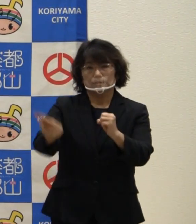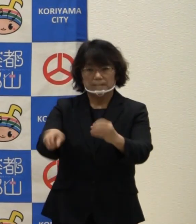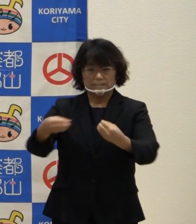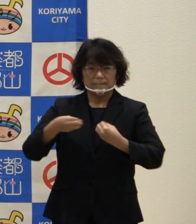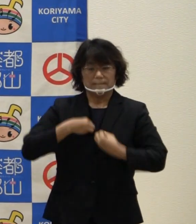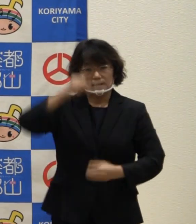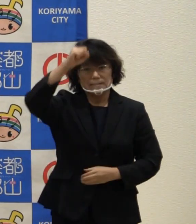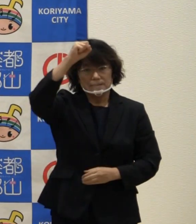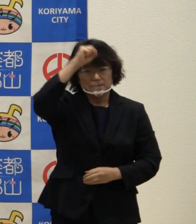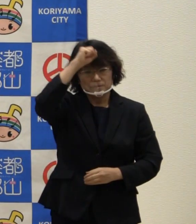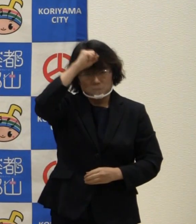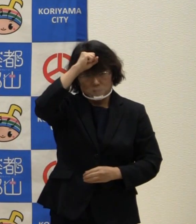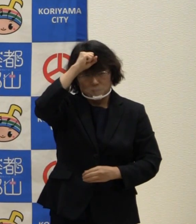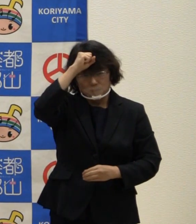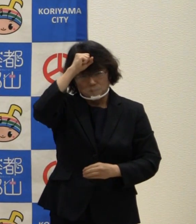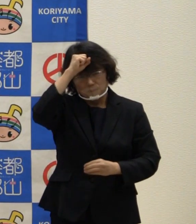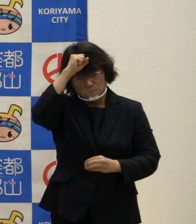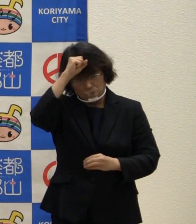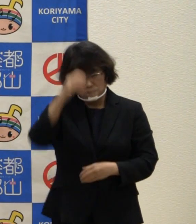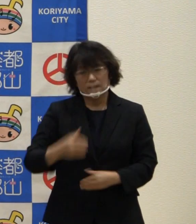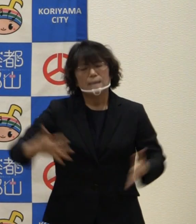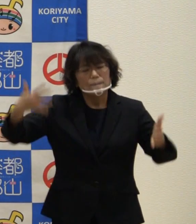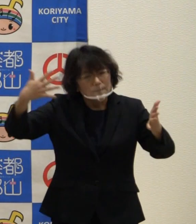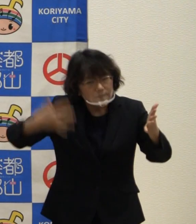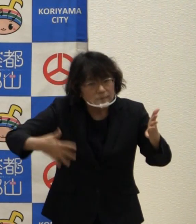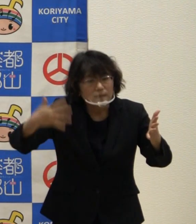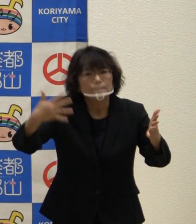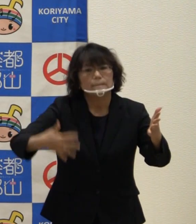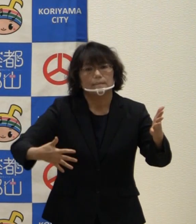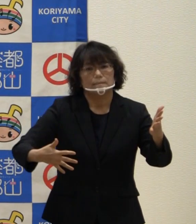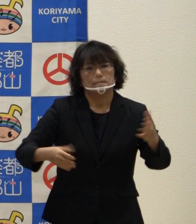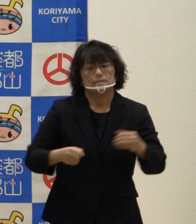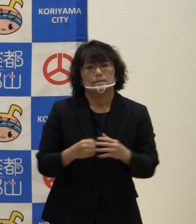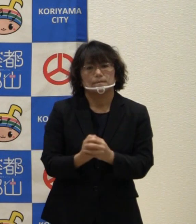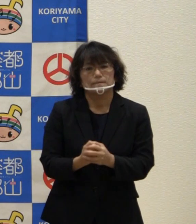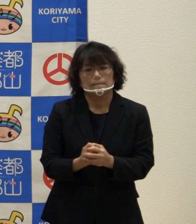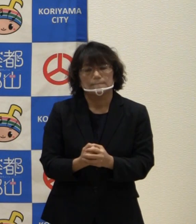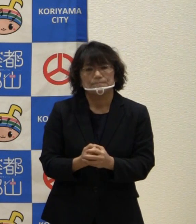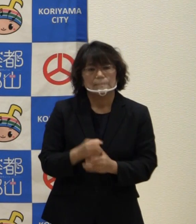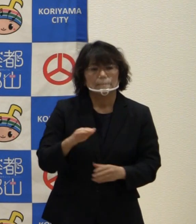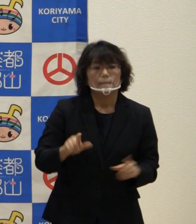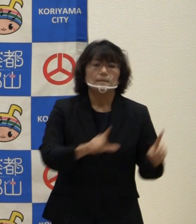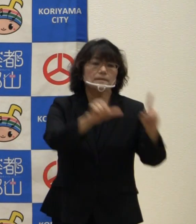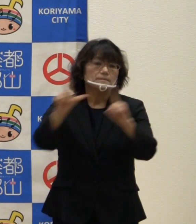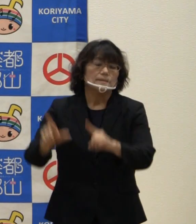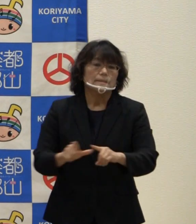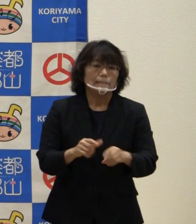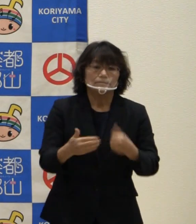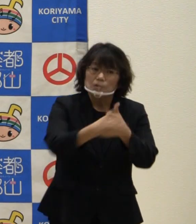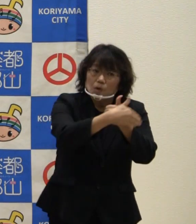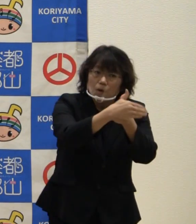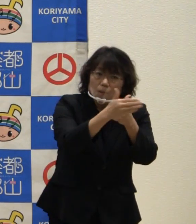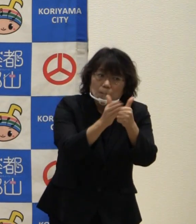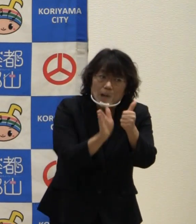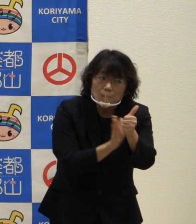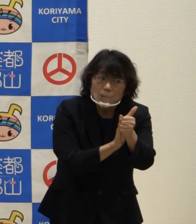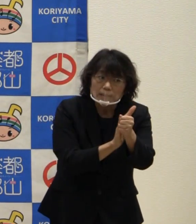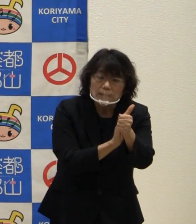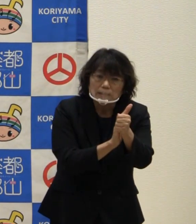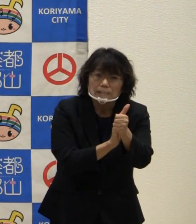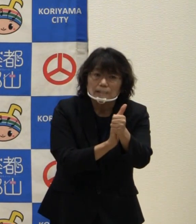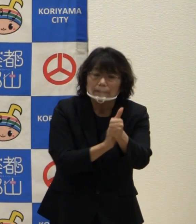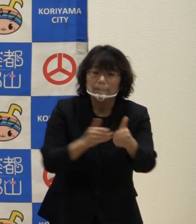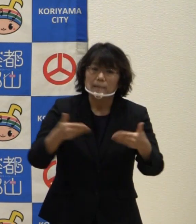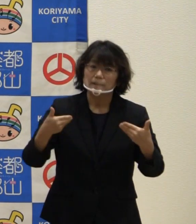の収束がまだ見えない中、市民生活やなりわいを守り抜き危機的状況を乗り越えるために必要な措置